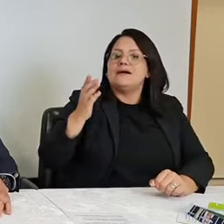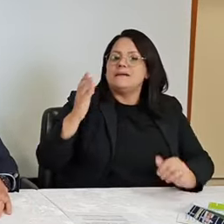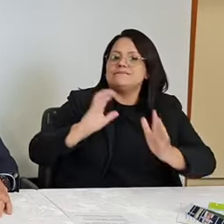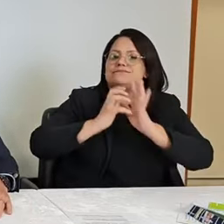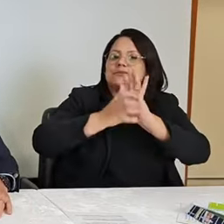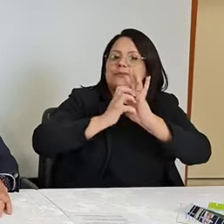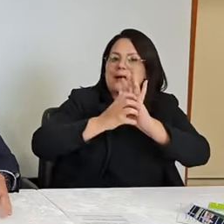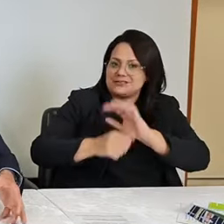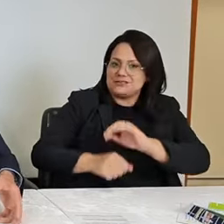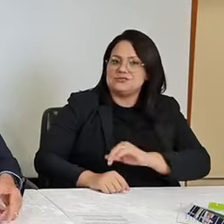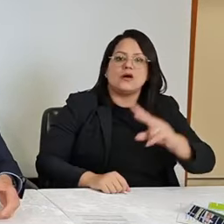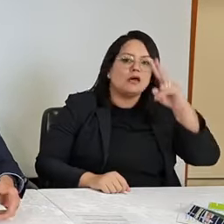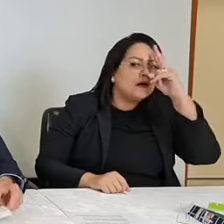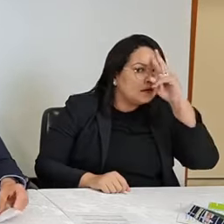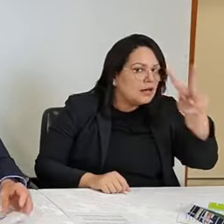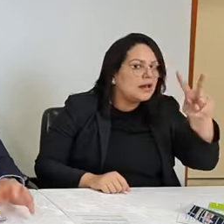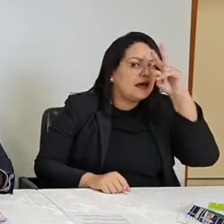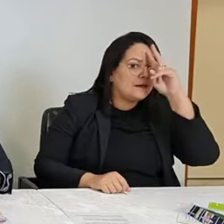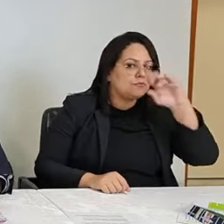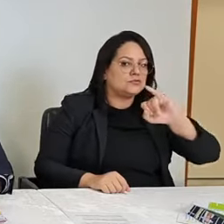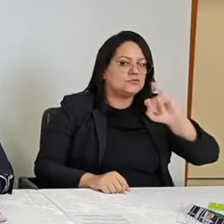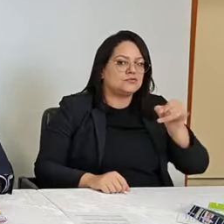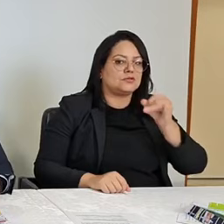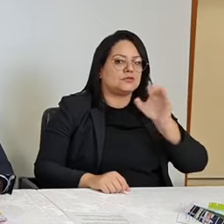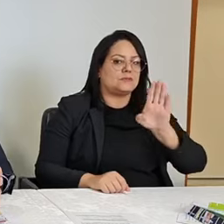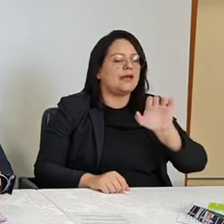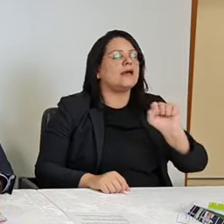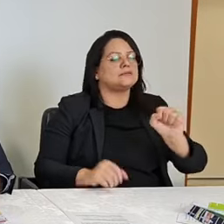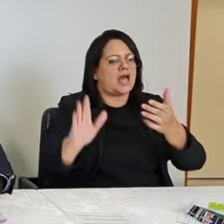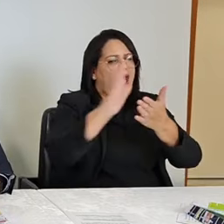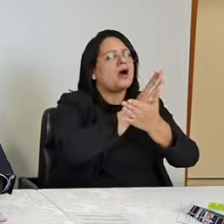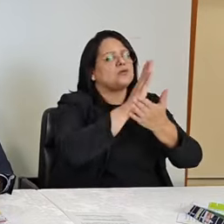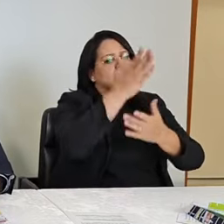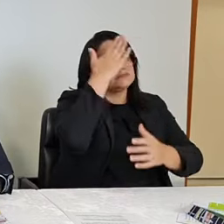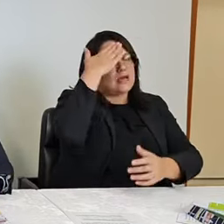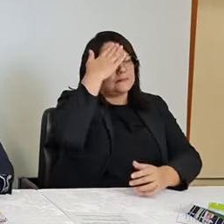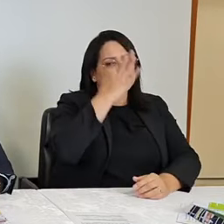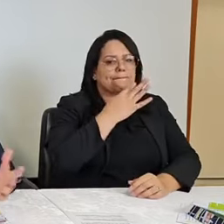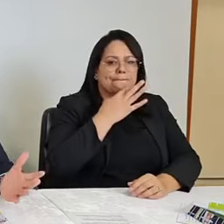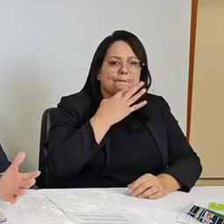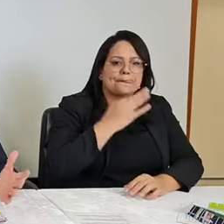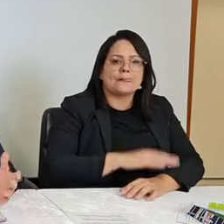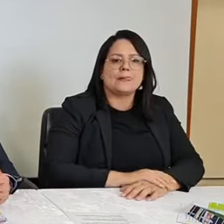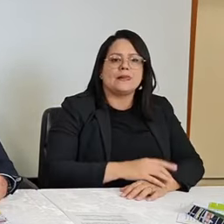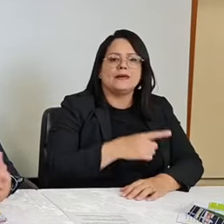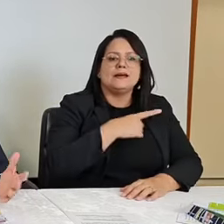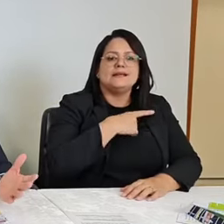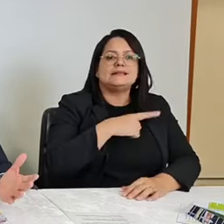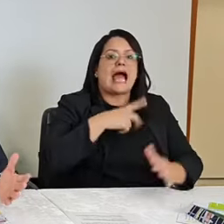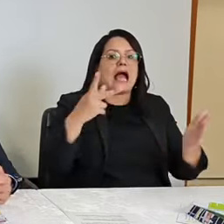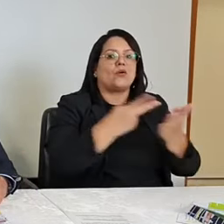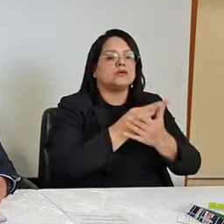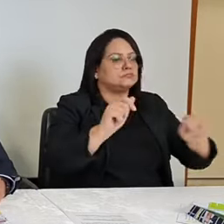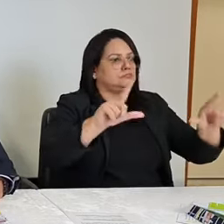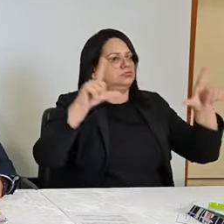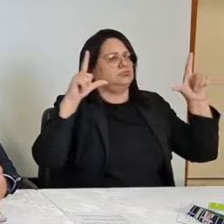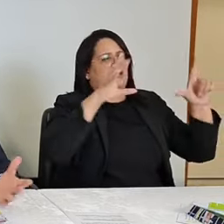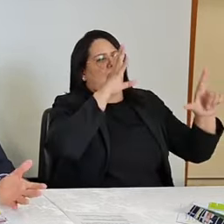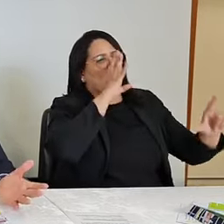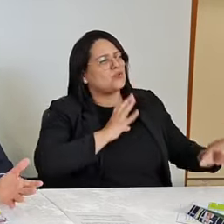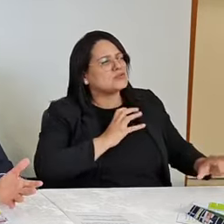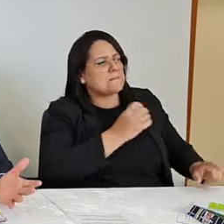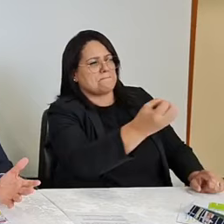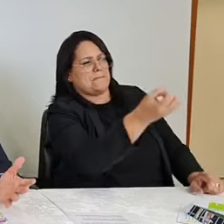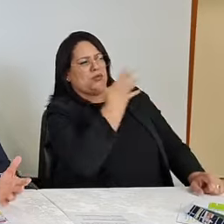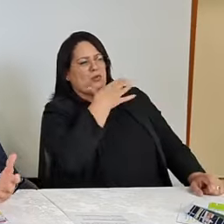olha só. Da JBS, 2014, alguns devem se lembrar ainda, que houve um caso comigo que apareceu na minha conta 200